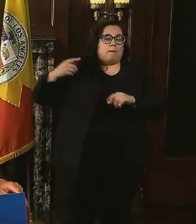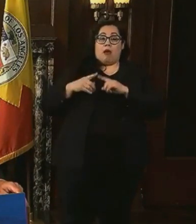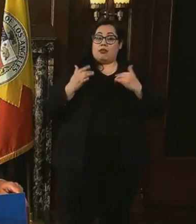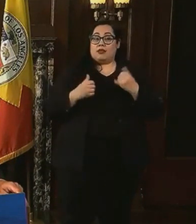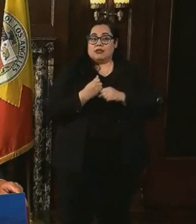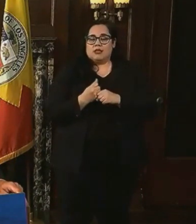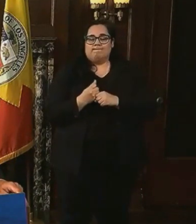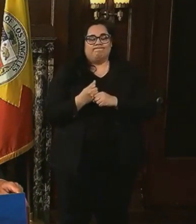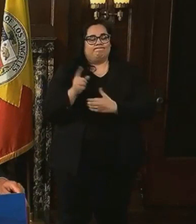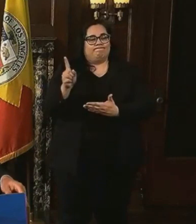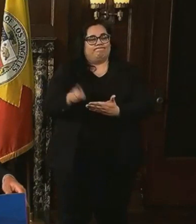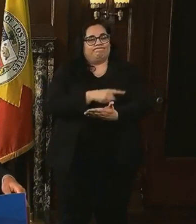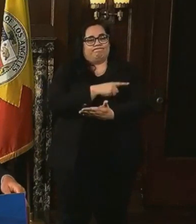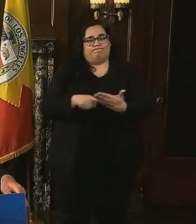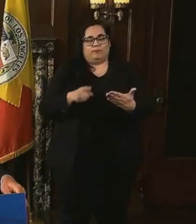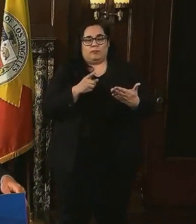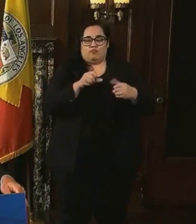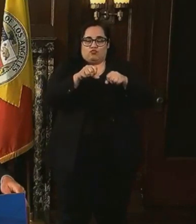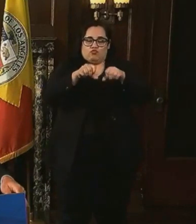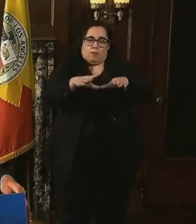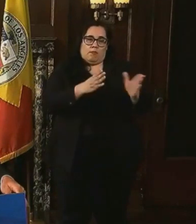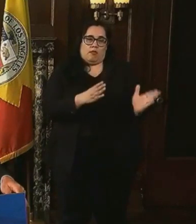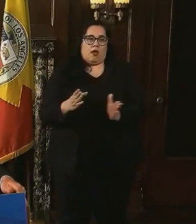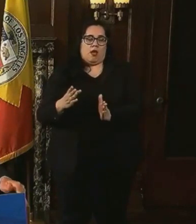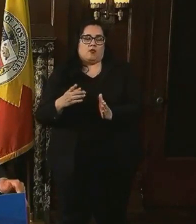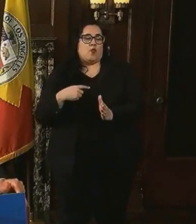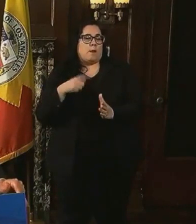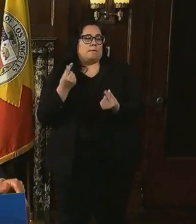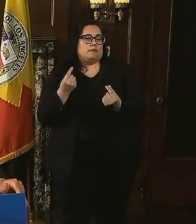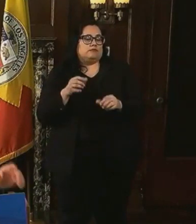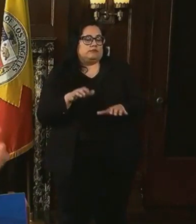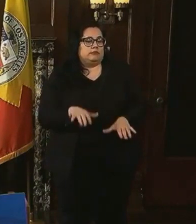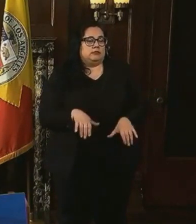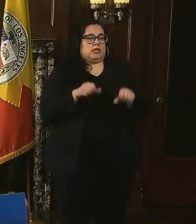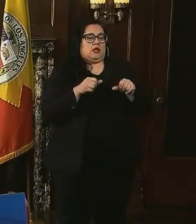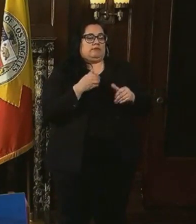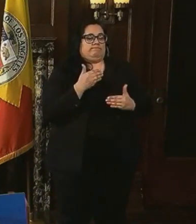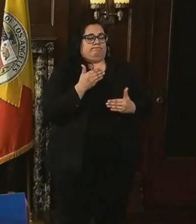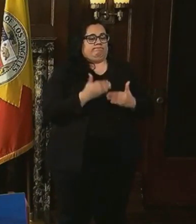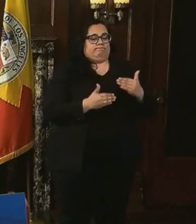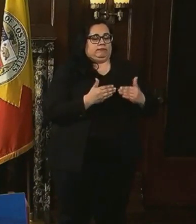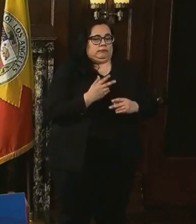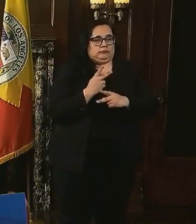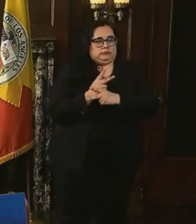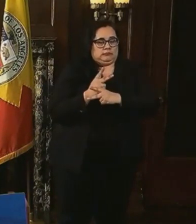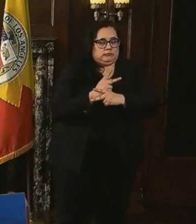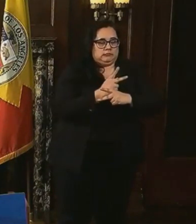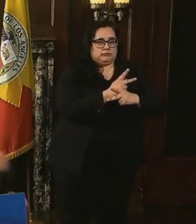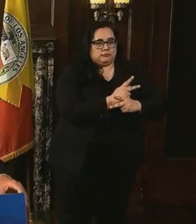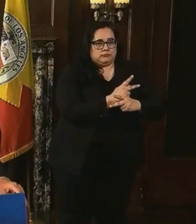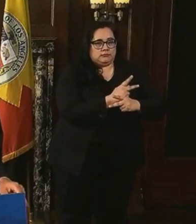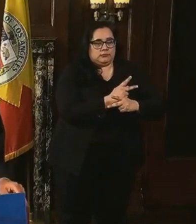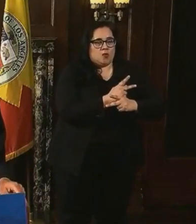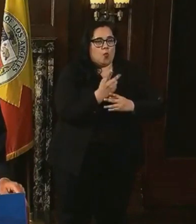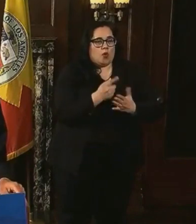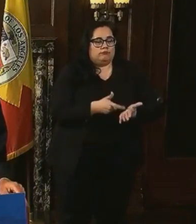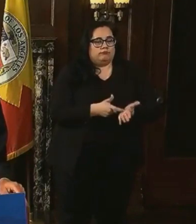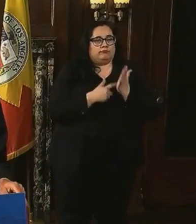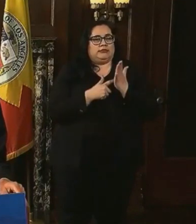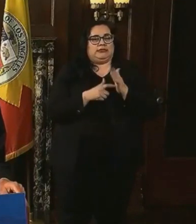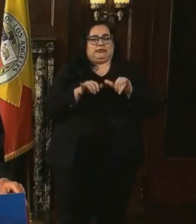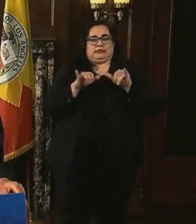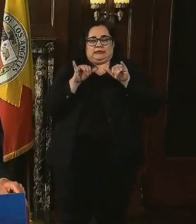que cancelar nuestros planes y tomar las pruebas y aplicaciones necesarias para